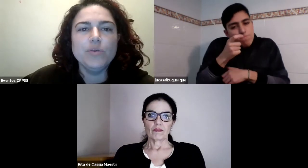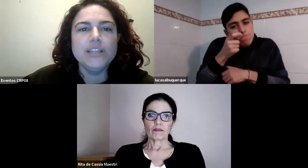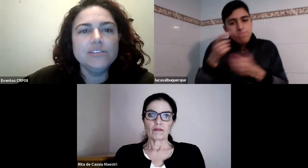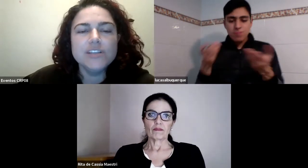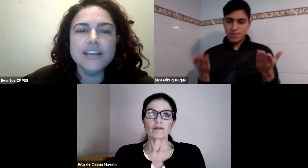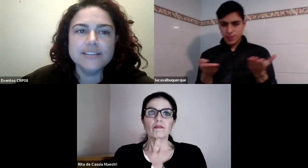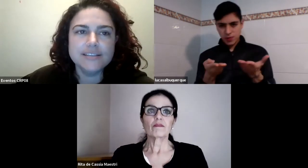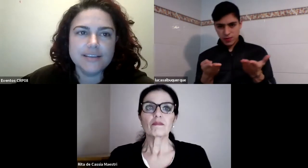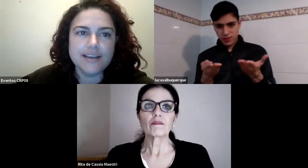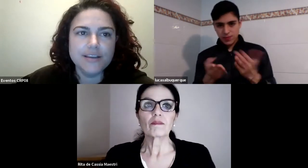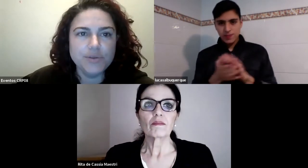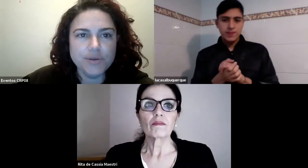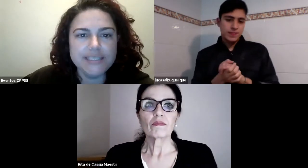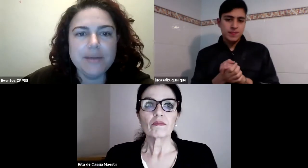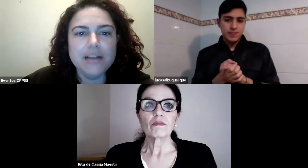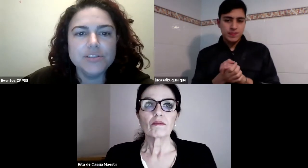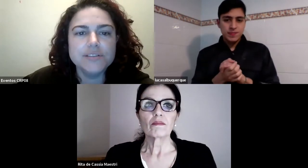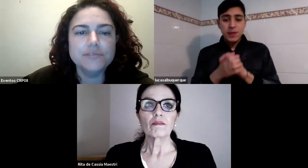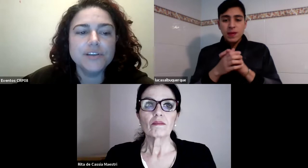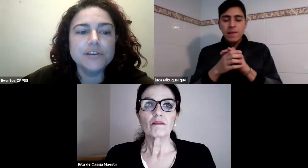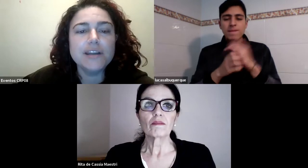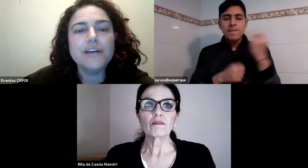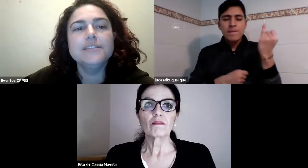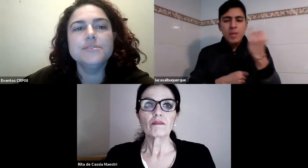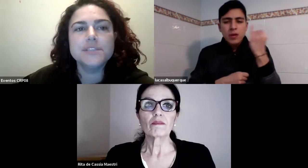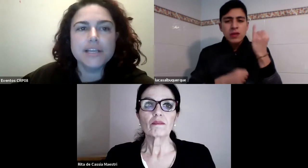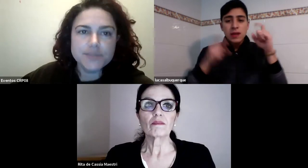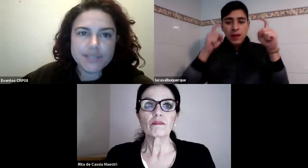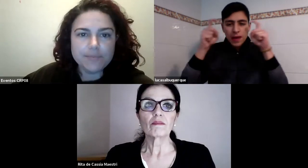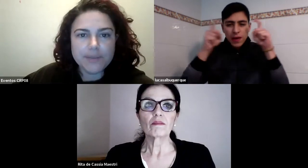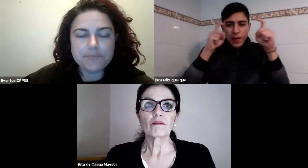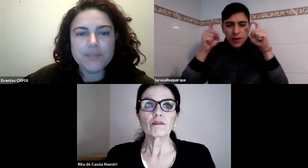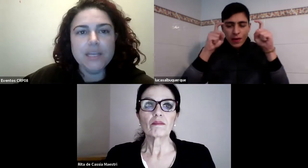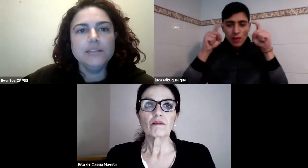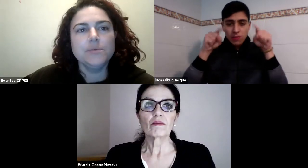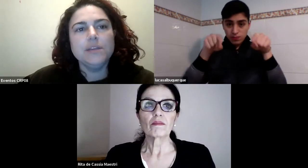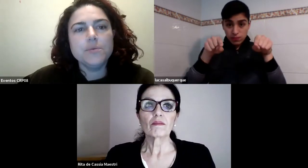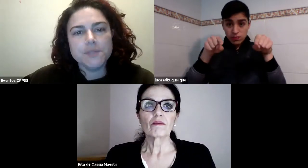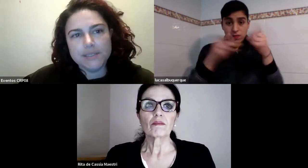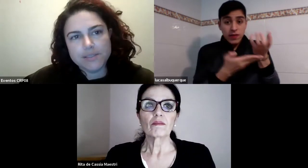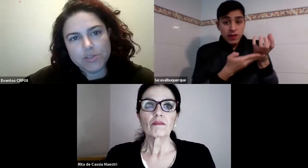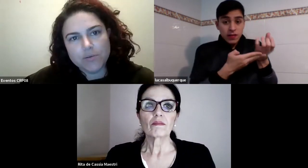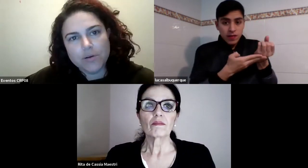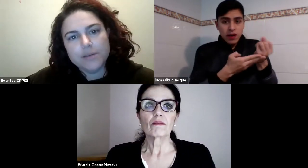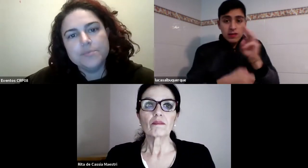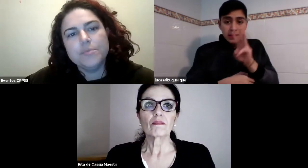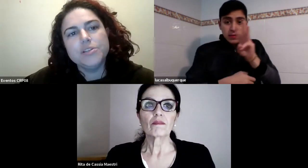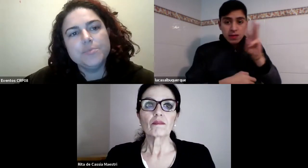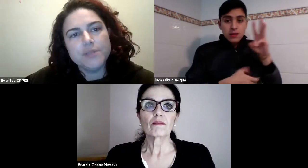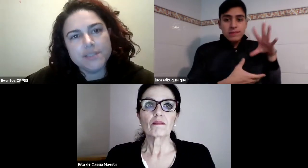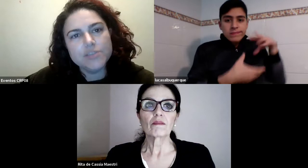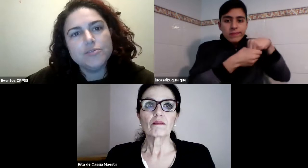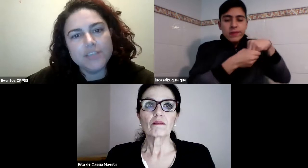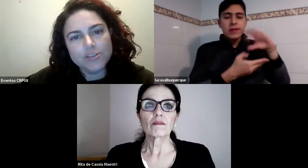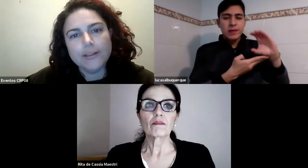é importante que essas reuniões temáticas estão ficando gravadas no site do CRP. Então, quem não conseguir assistir agora, pode